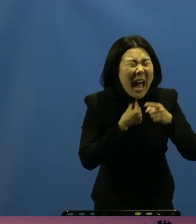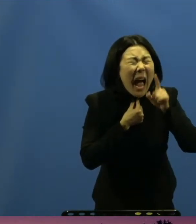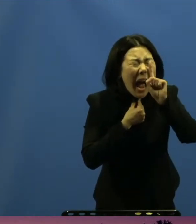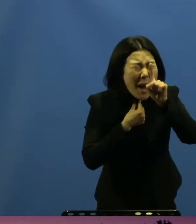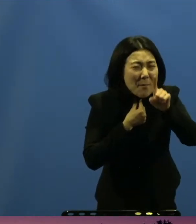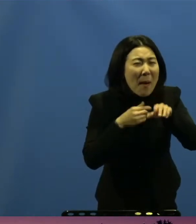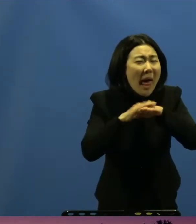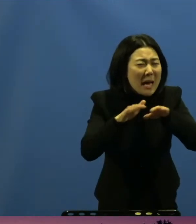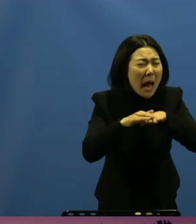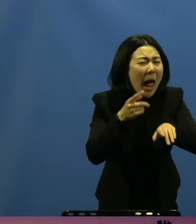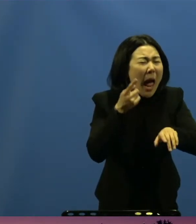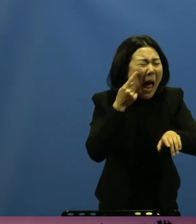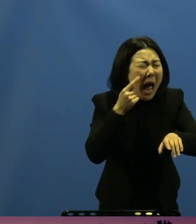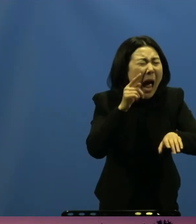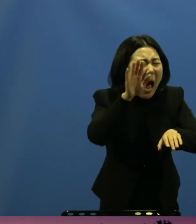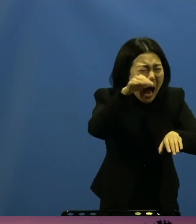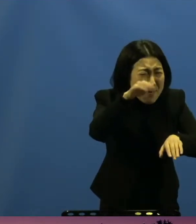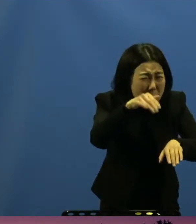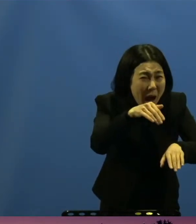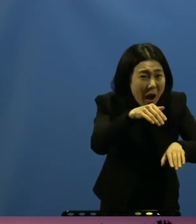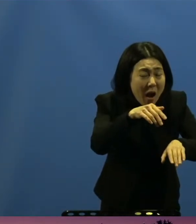우리는 여기에 승리해야 될 줄로 믿습니다.